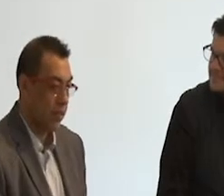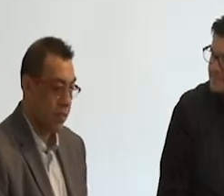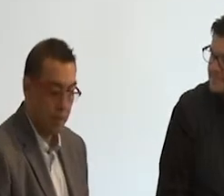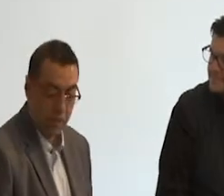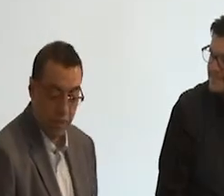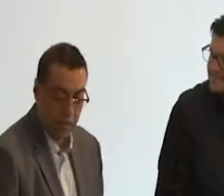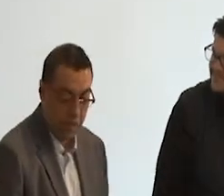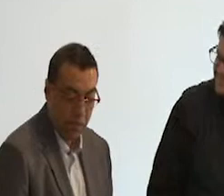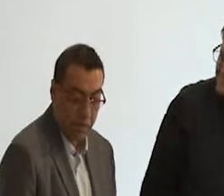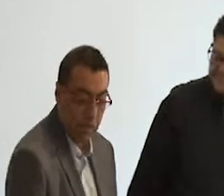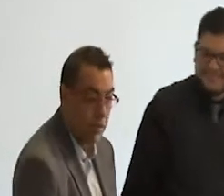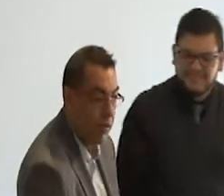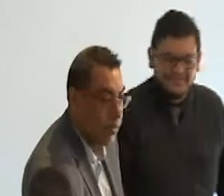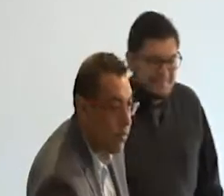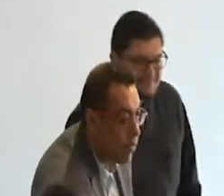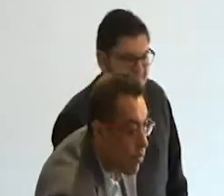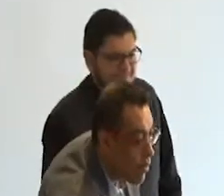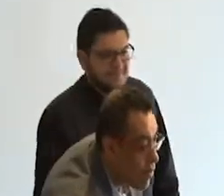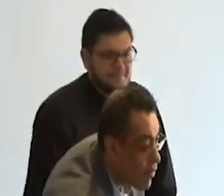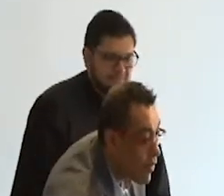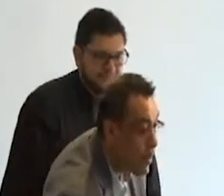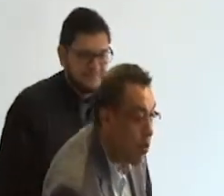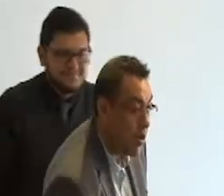Con ustedes el profesor Gabriel Lara.